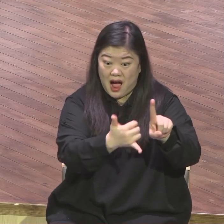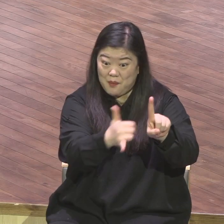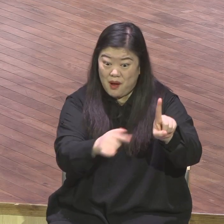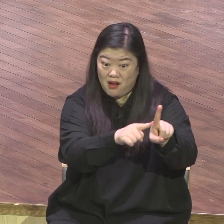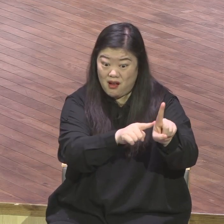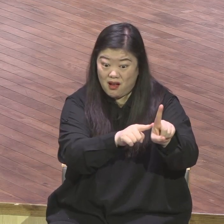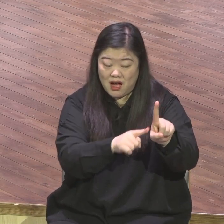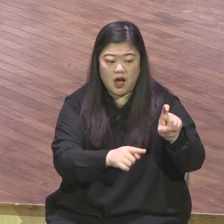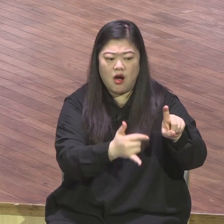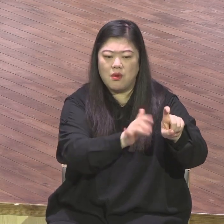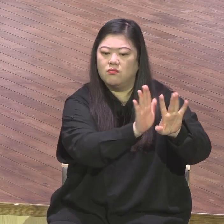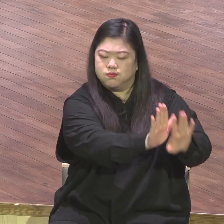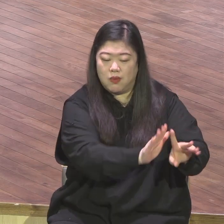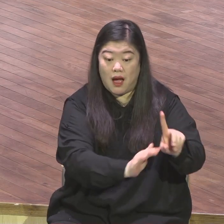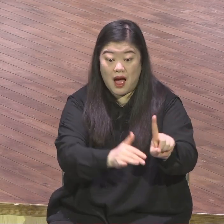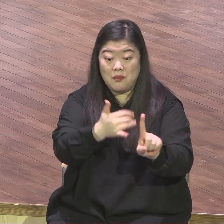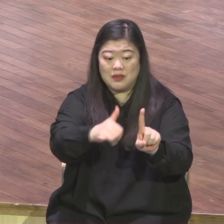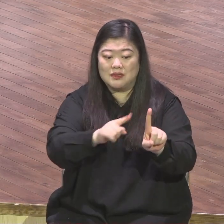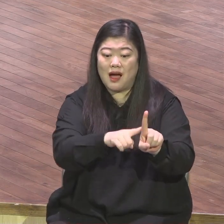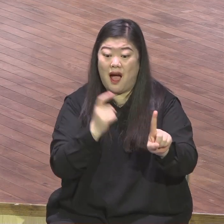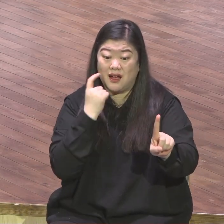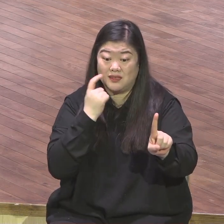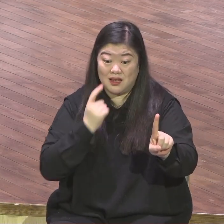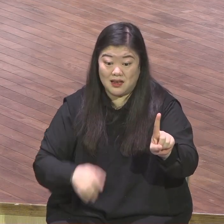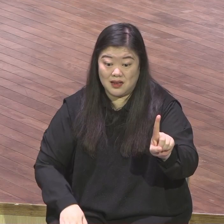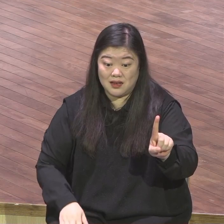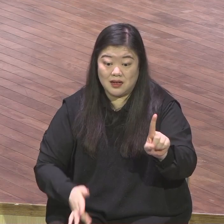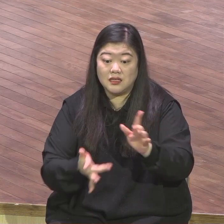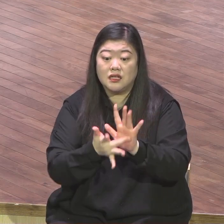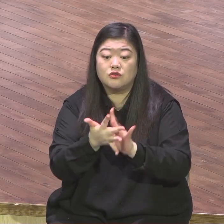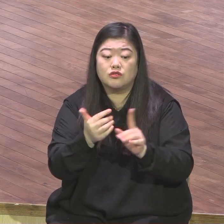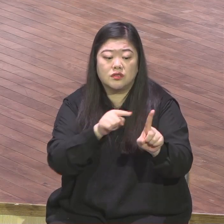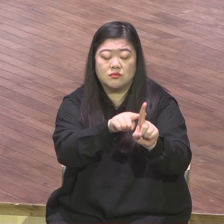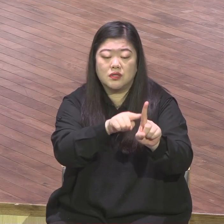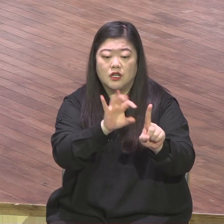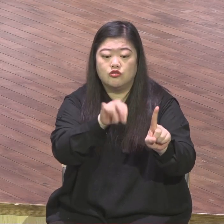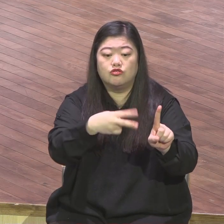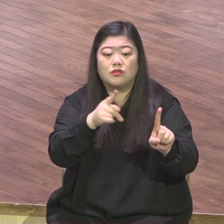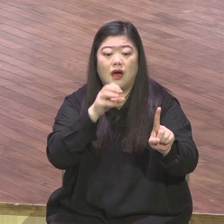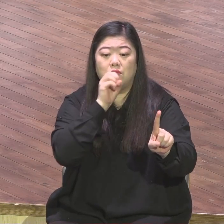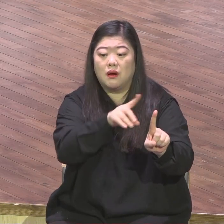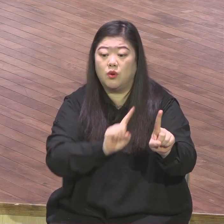지옥이 얼마나 영원토록 고통을 다니는 안 태어난 게 나을 뿐이었어.